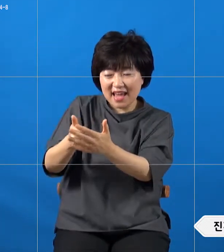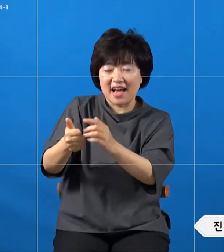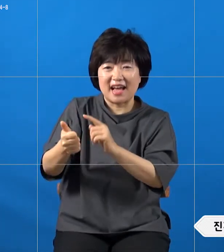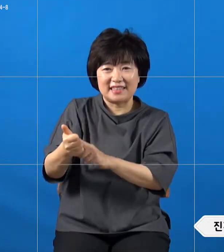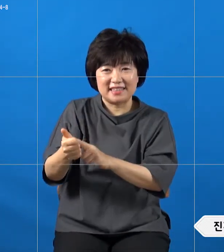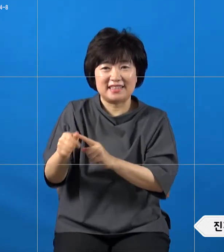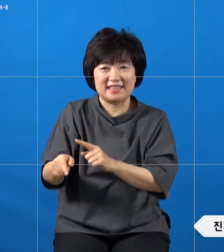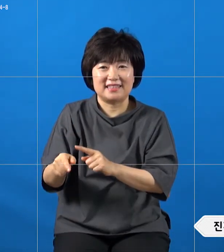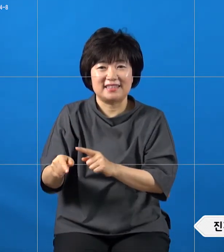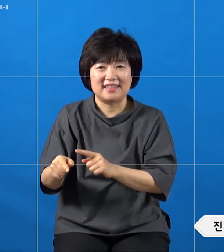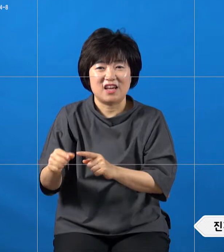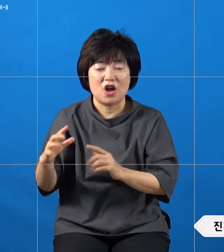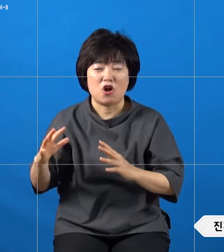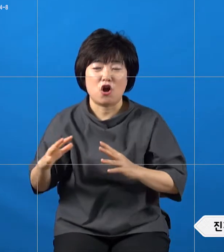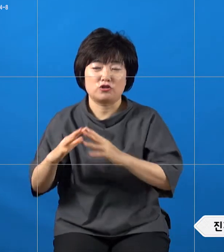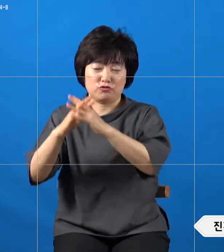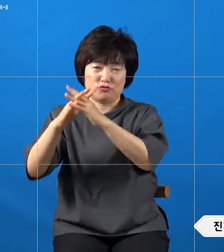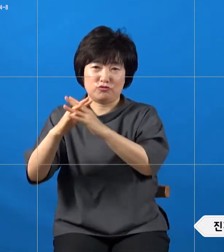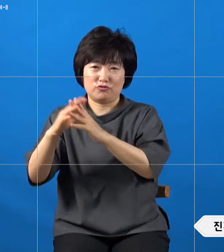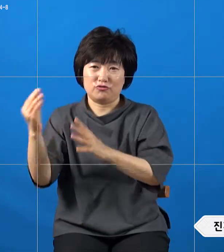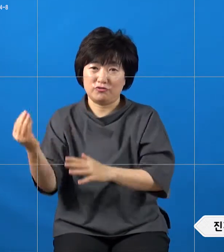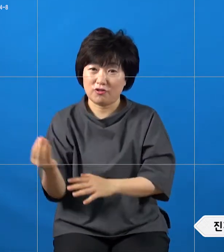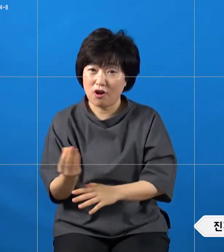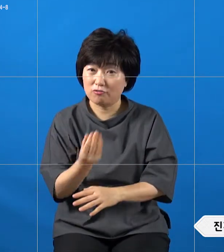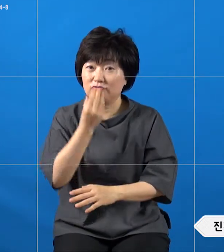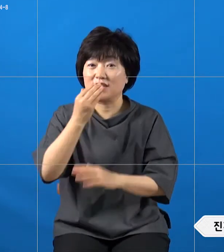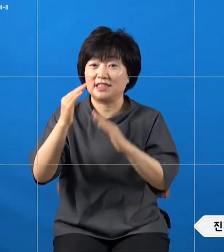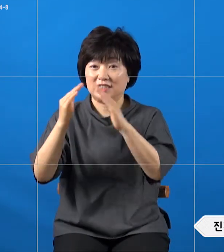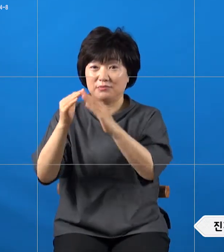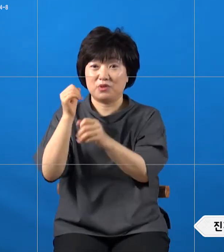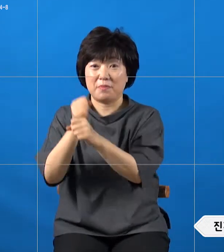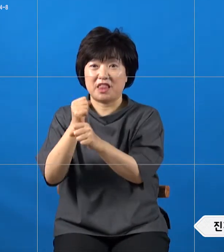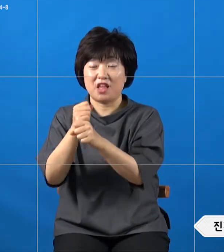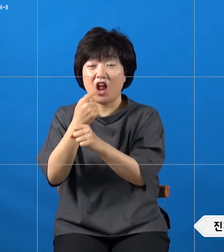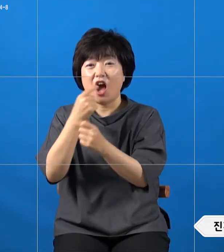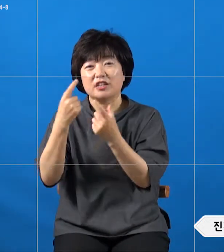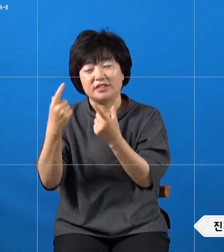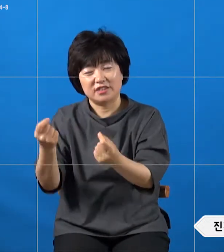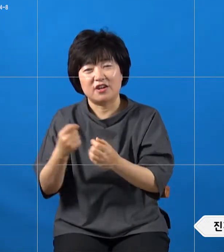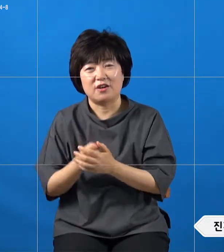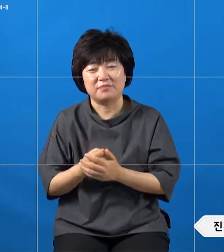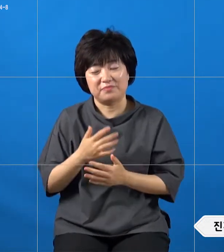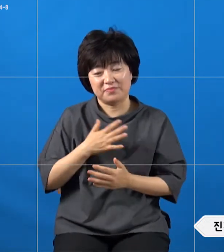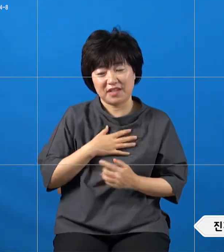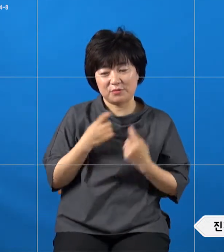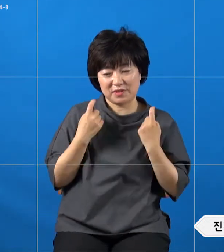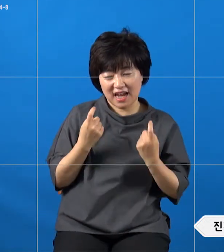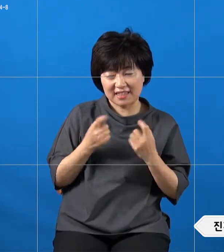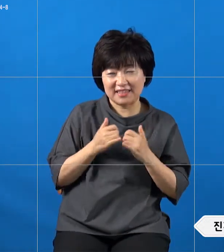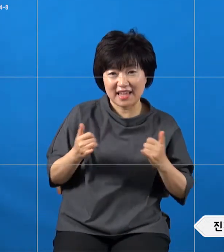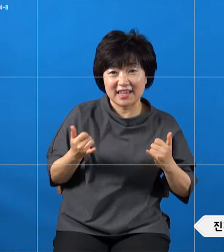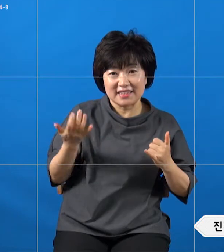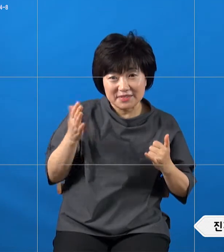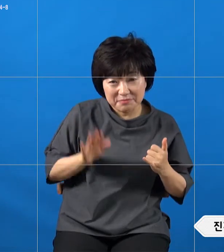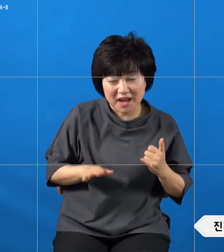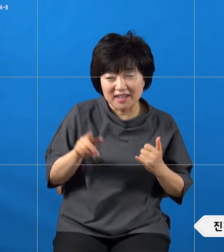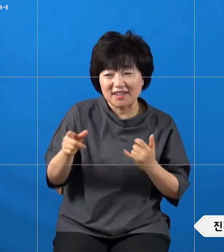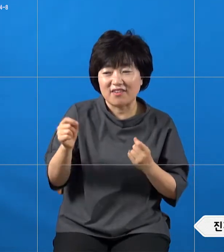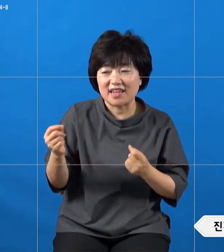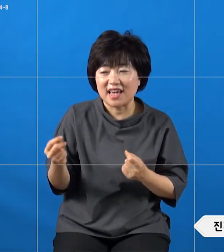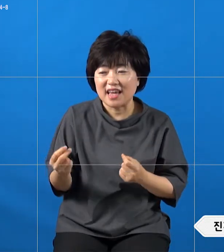하나님이 기뻐하시는 제사, 산제사를 드리는 나그네의 삶,